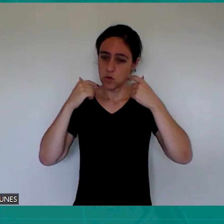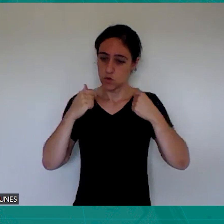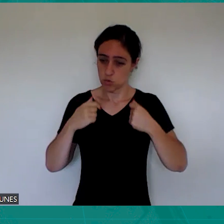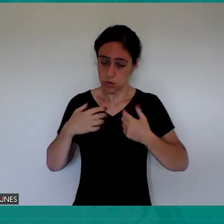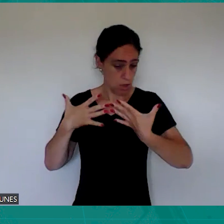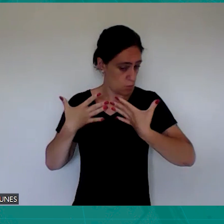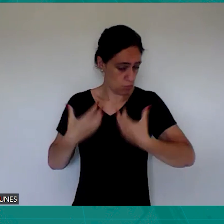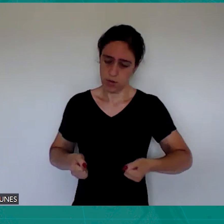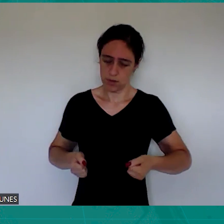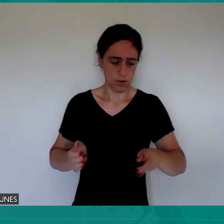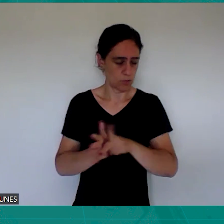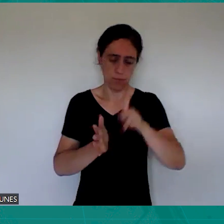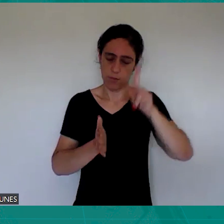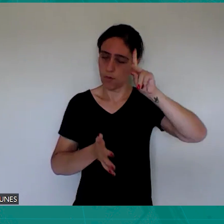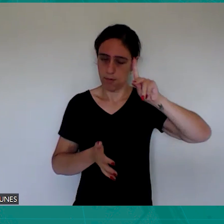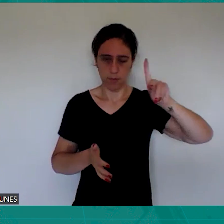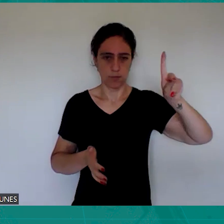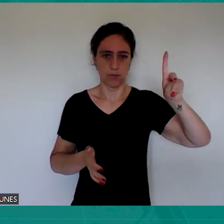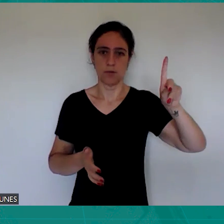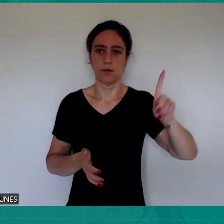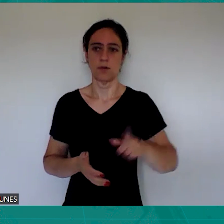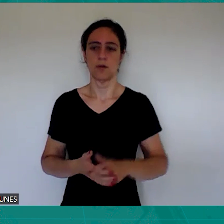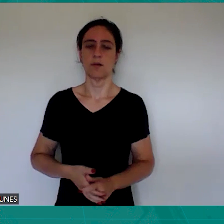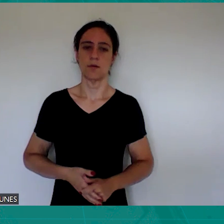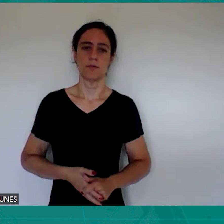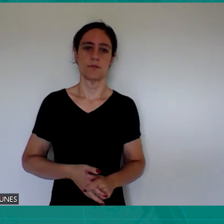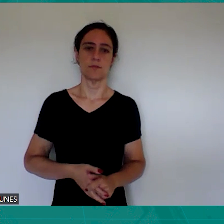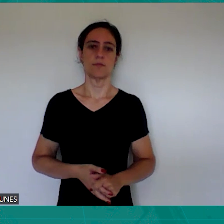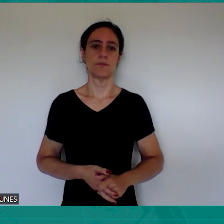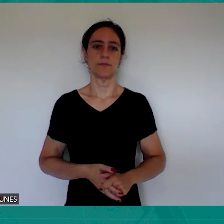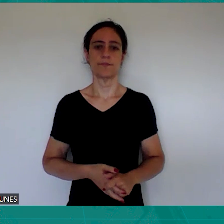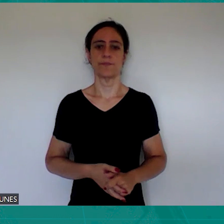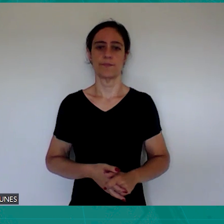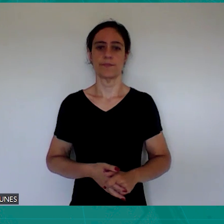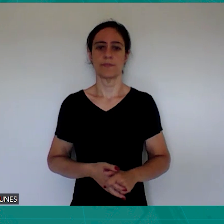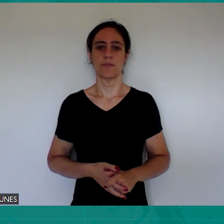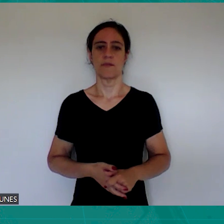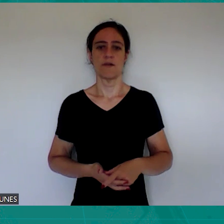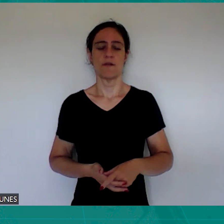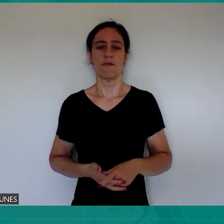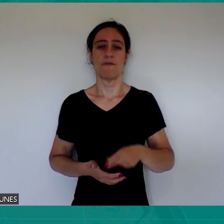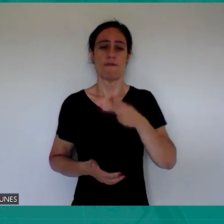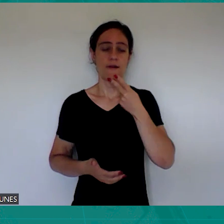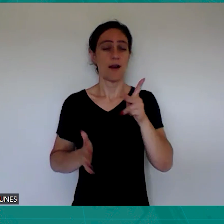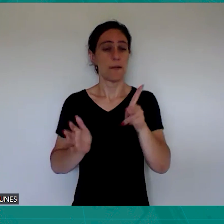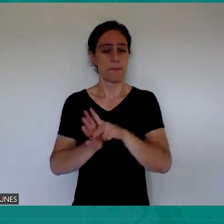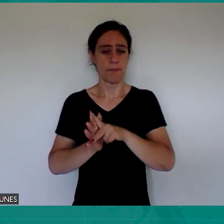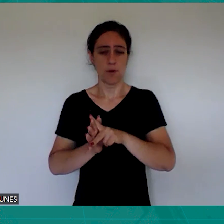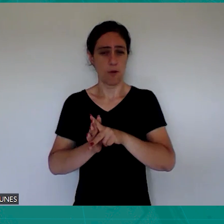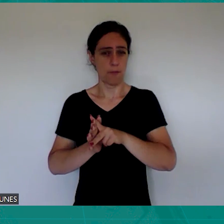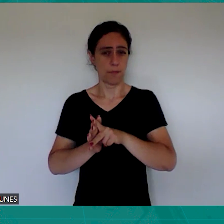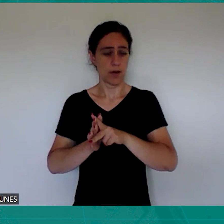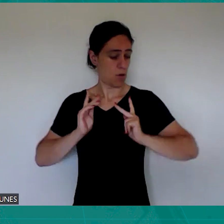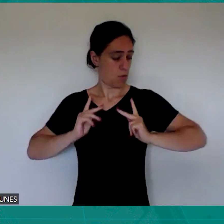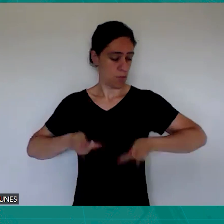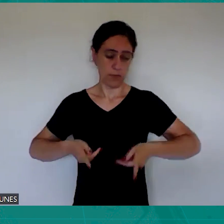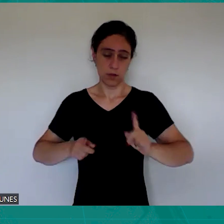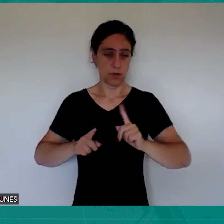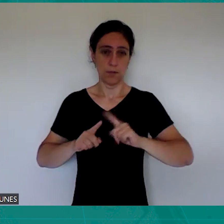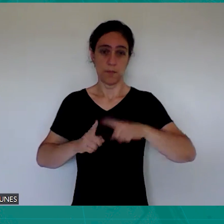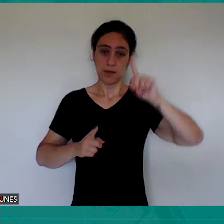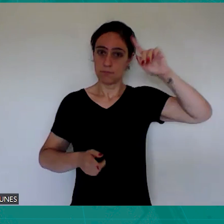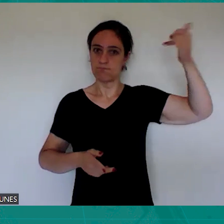do Pai, porque o que ele falava não era a palavra dele, era a palavra do Pai, e se